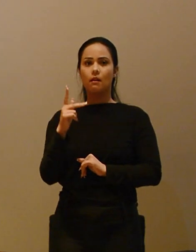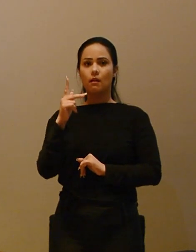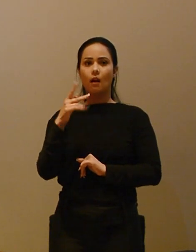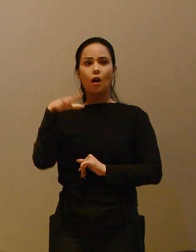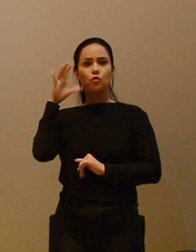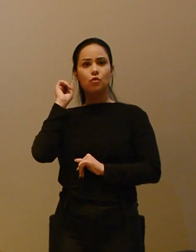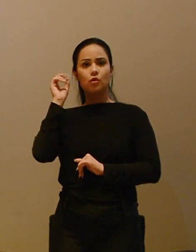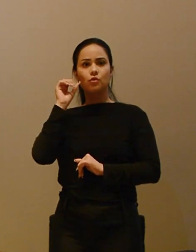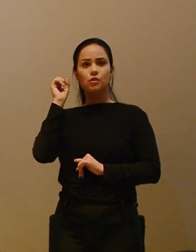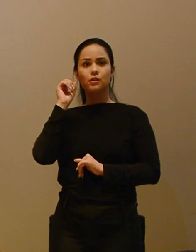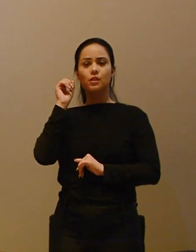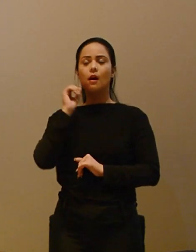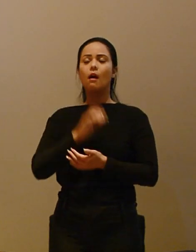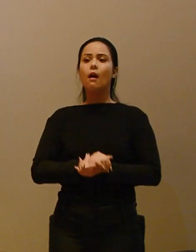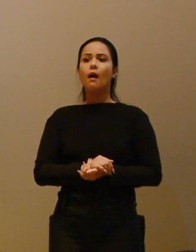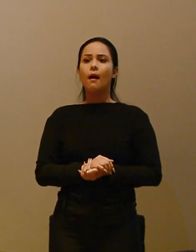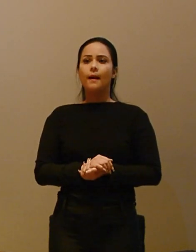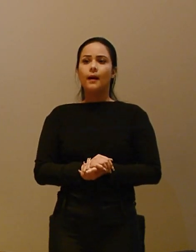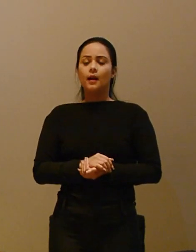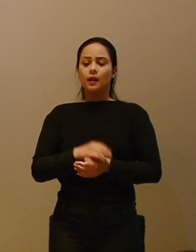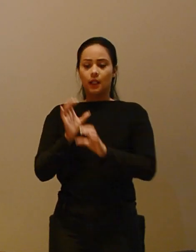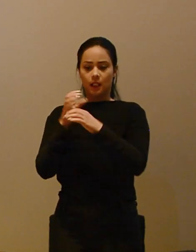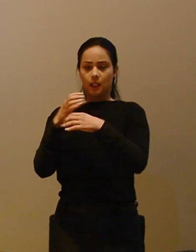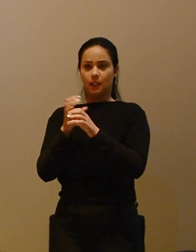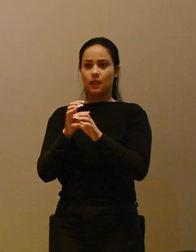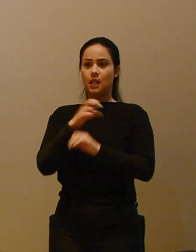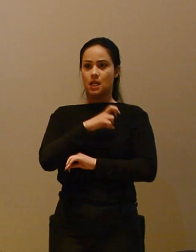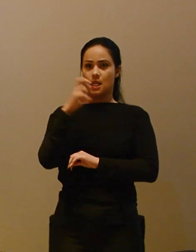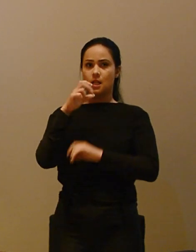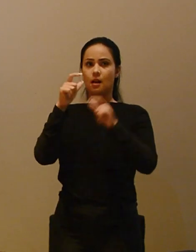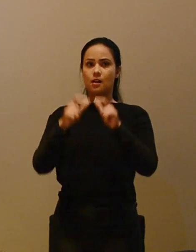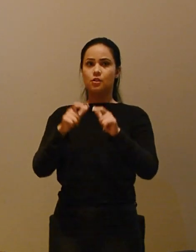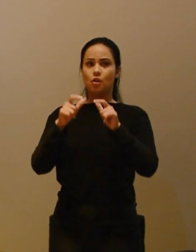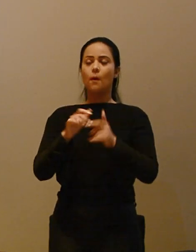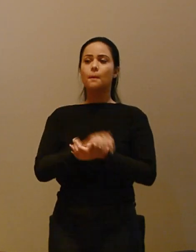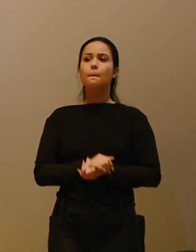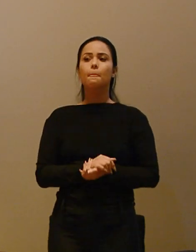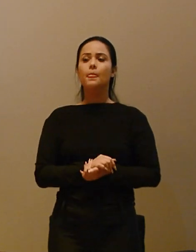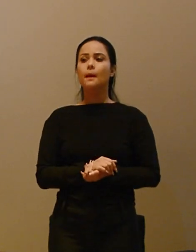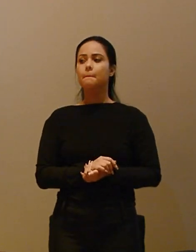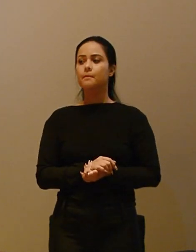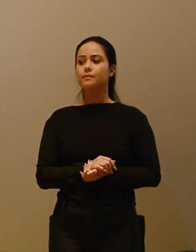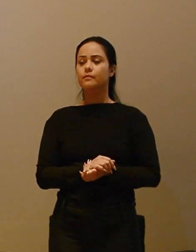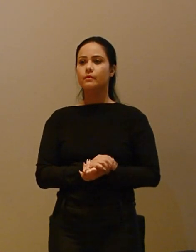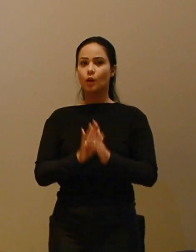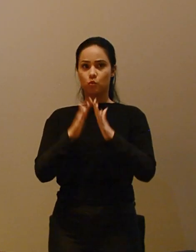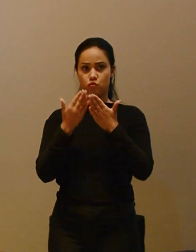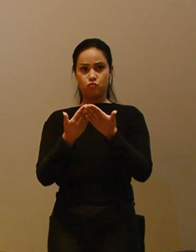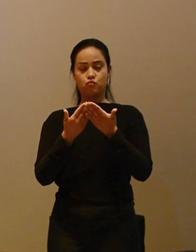audiologia clínica pelo Conselho Regional de Fonoaudiologia, 5ª Região. Foi docente do curso de fonoaudiologia